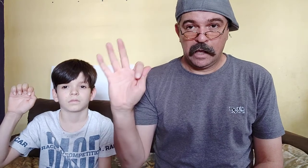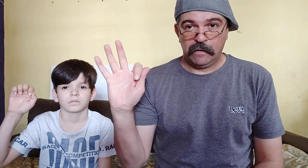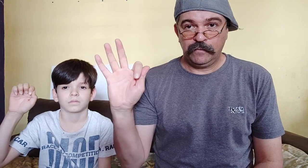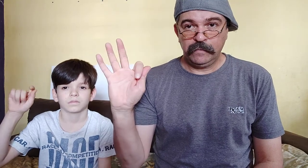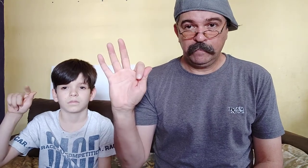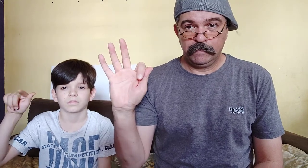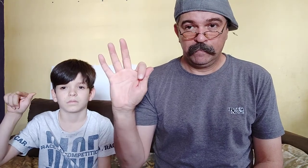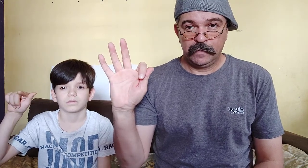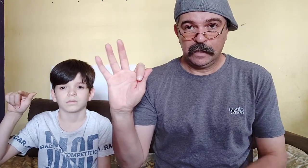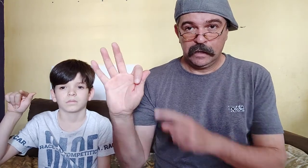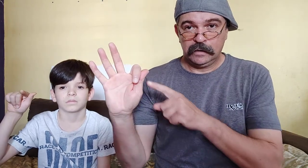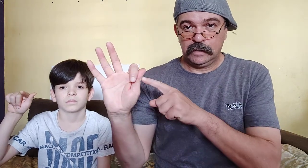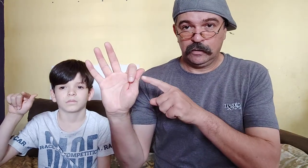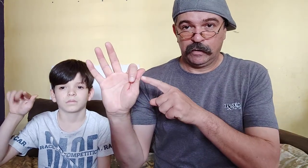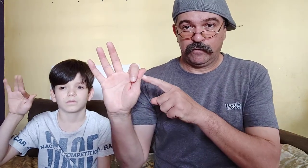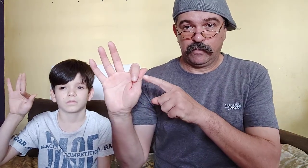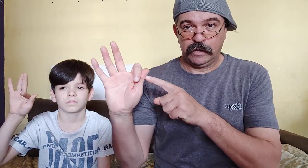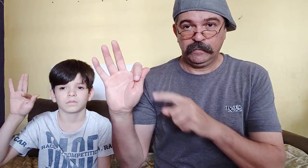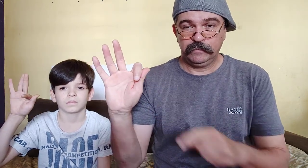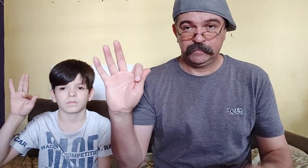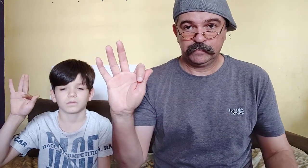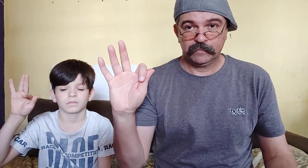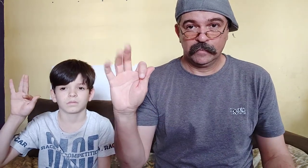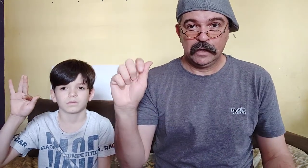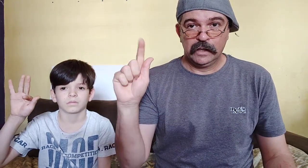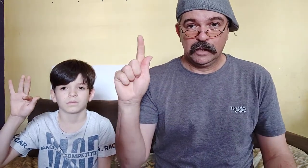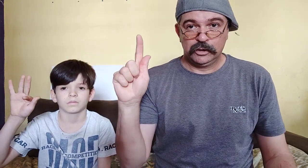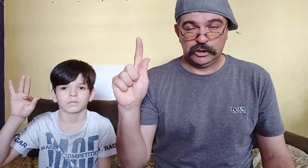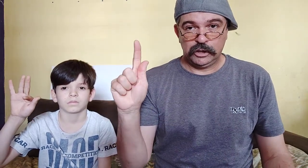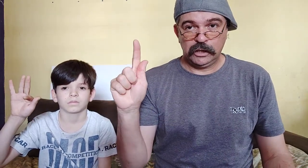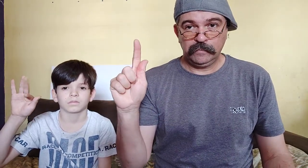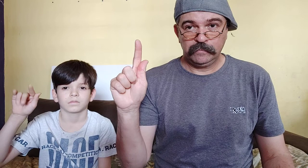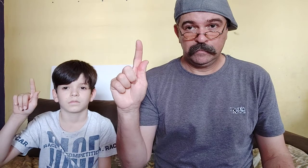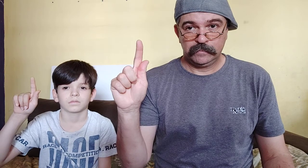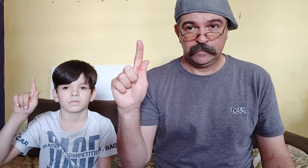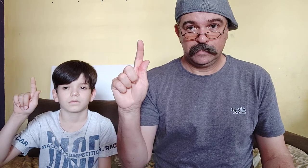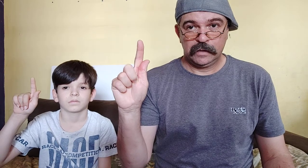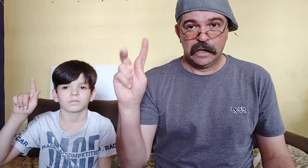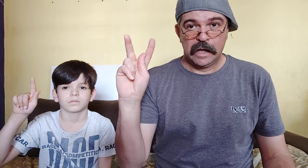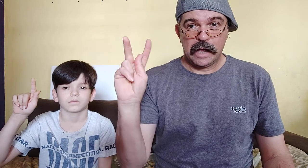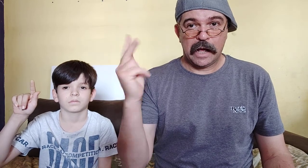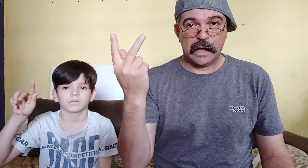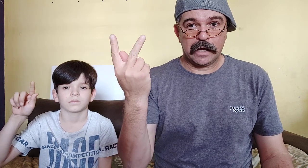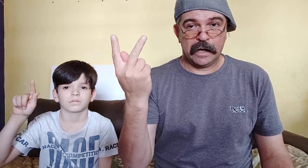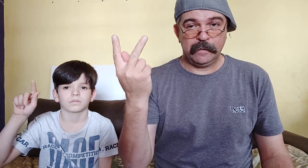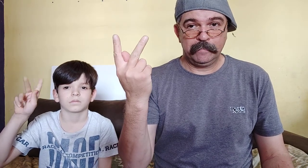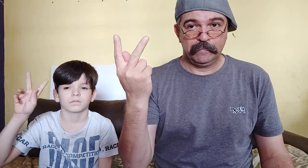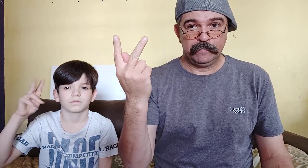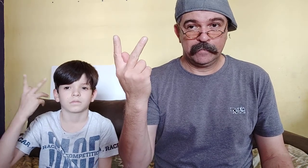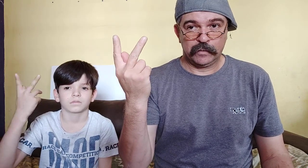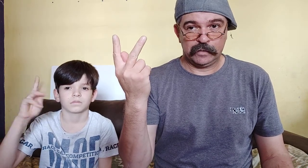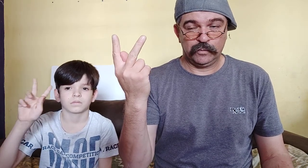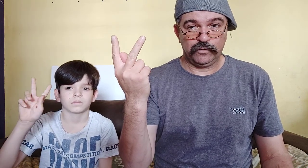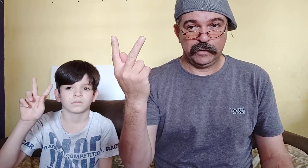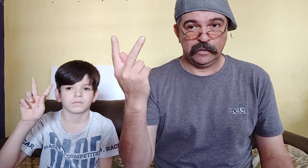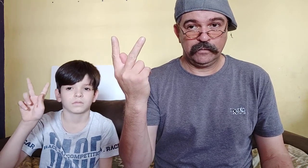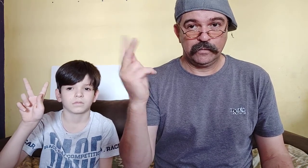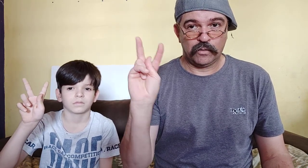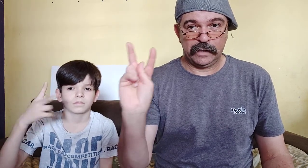F, dedão para fora, G, H, com esse movimento, começa